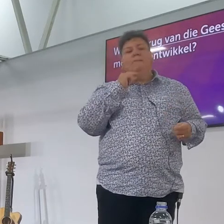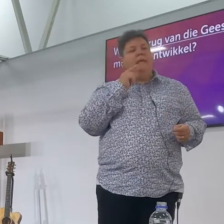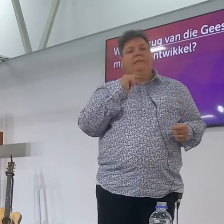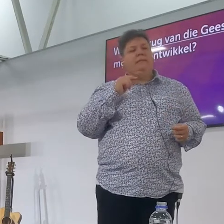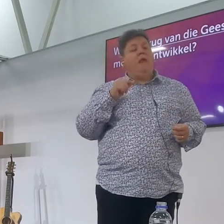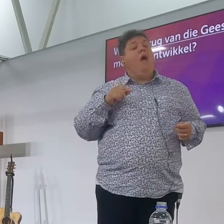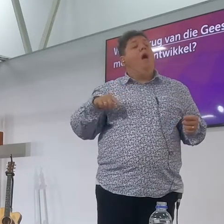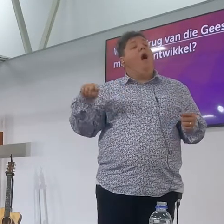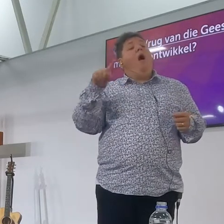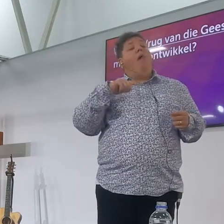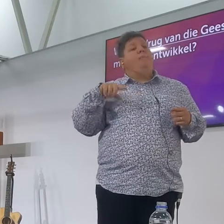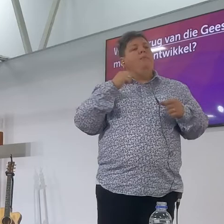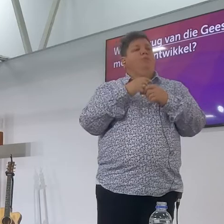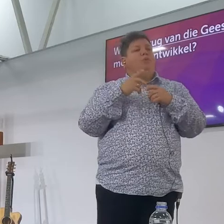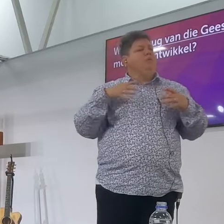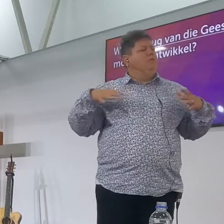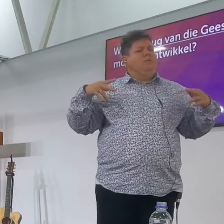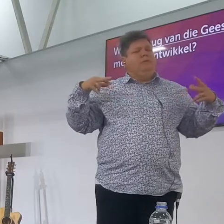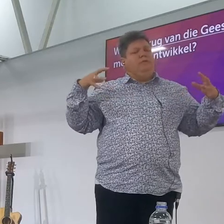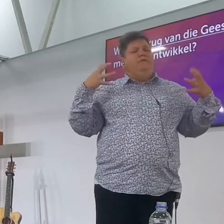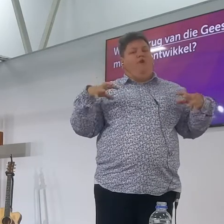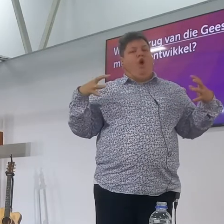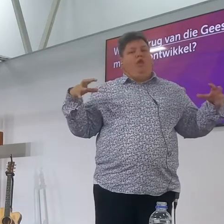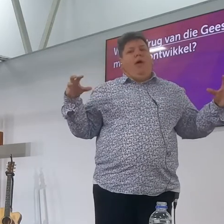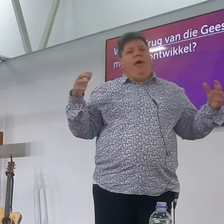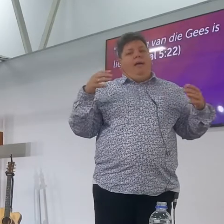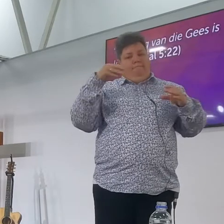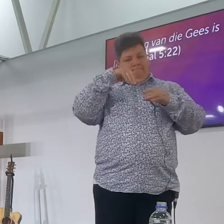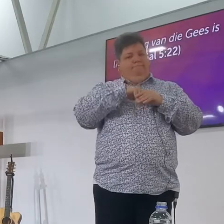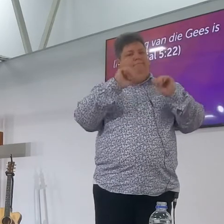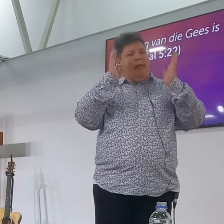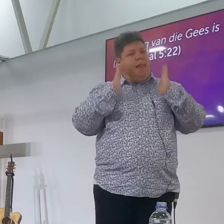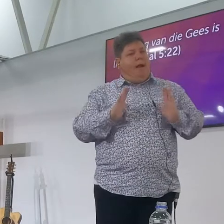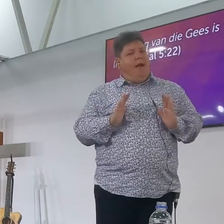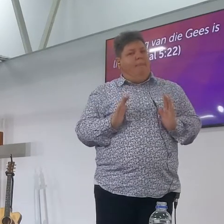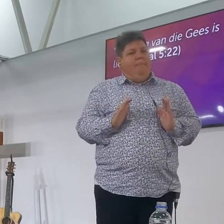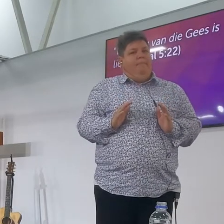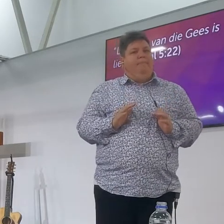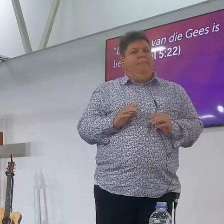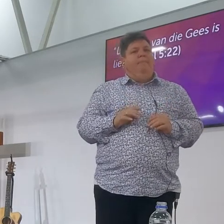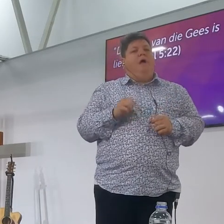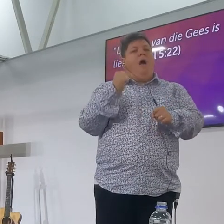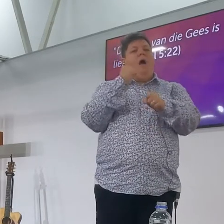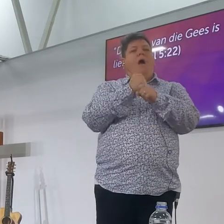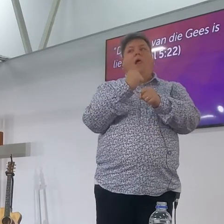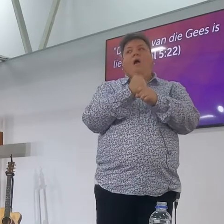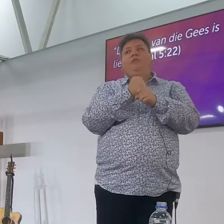maar almal moet al die vrug hê. Almal moet die hele vrug hê. Ons lees in Galasiërs 5 vers